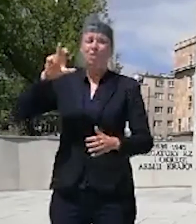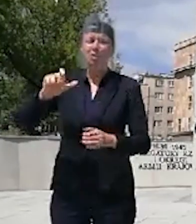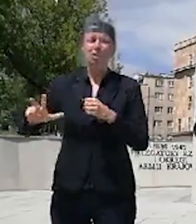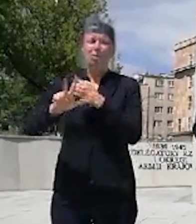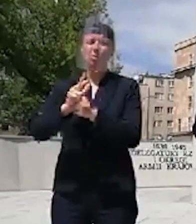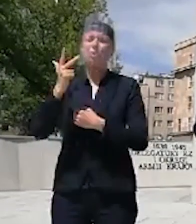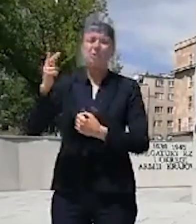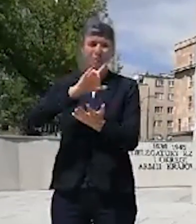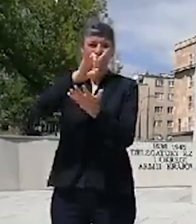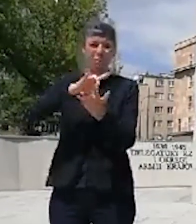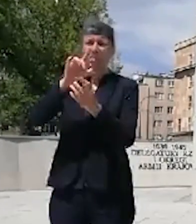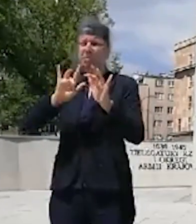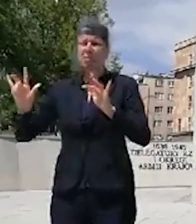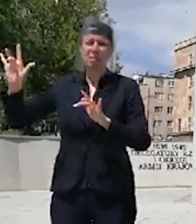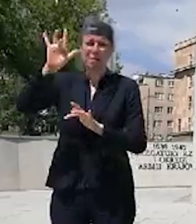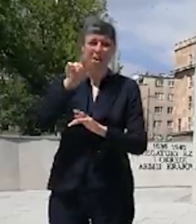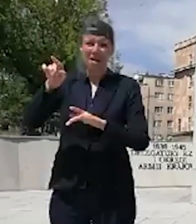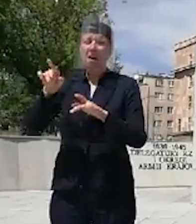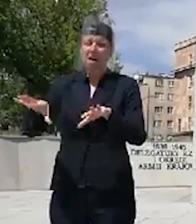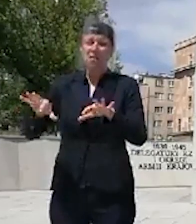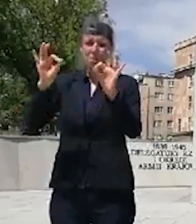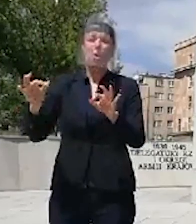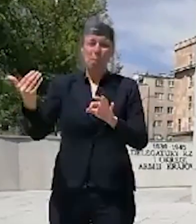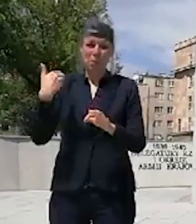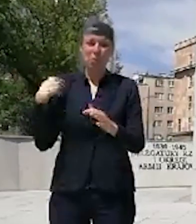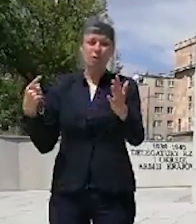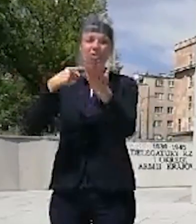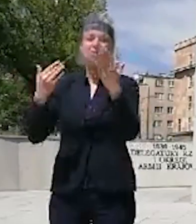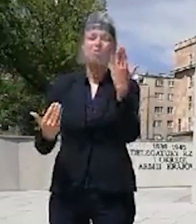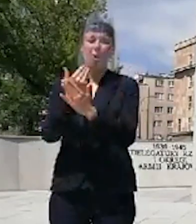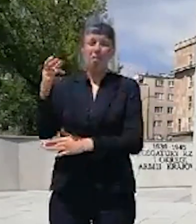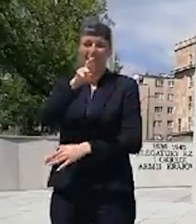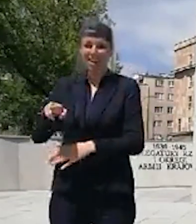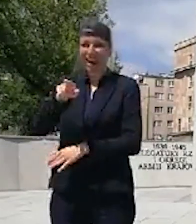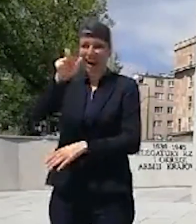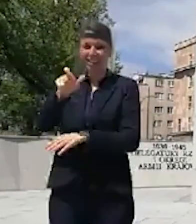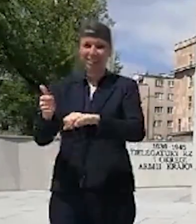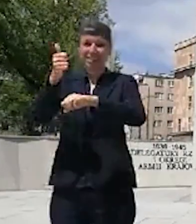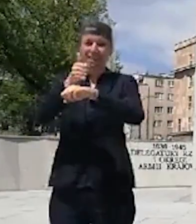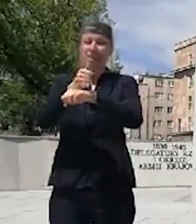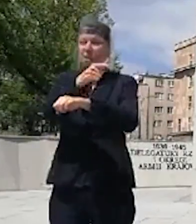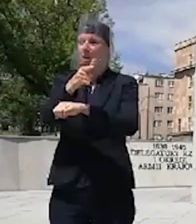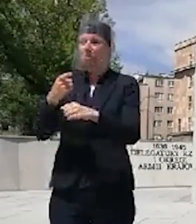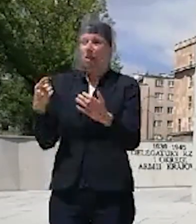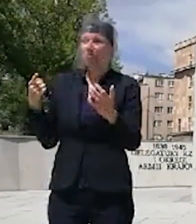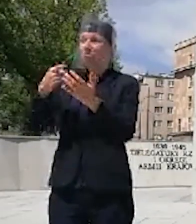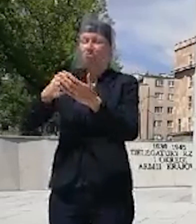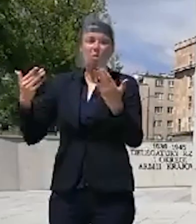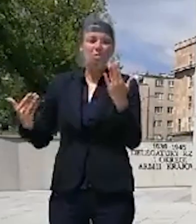2383 gminach, które wyłoniły nowych radnych, dały samorządom nową nadzieję. To nie byłoby